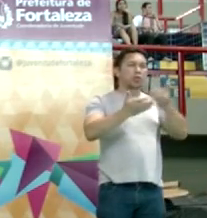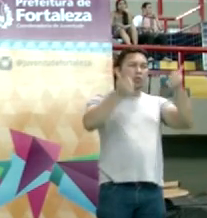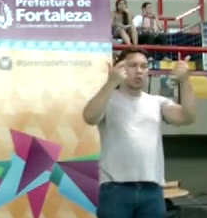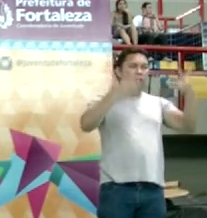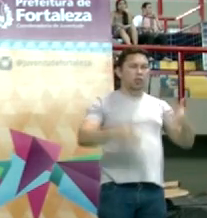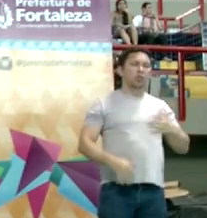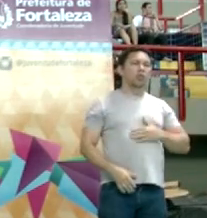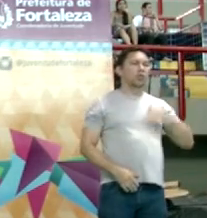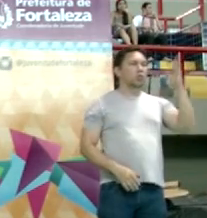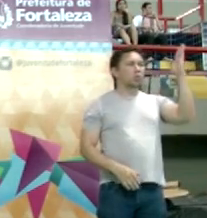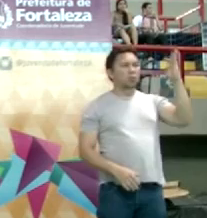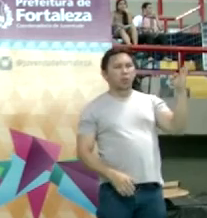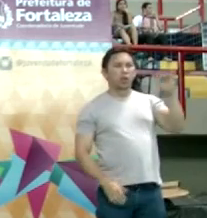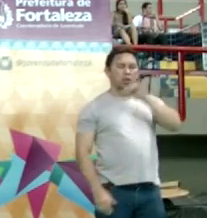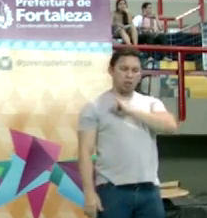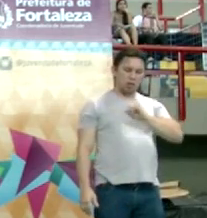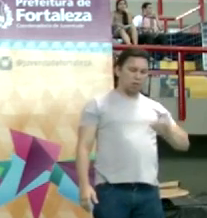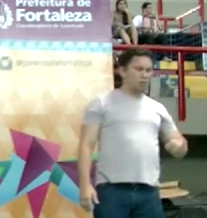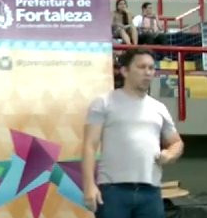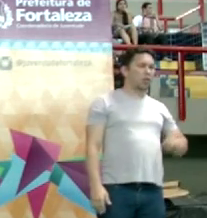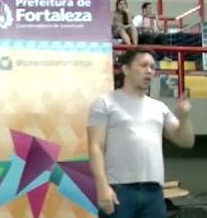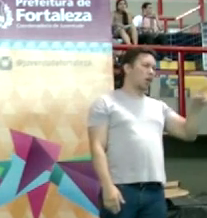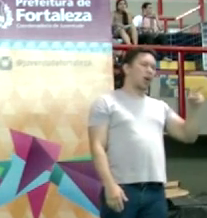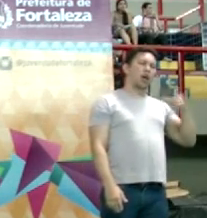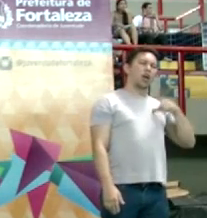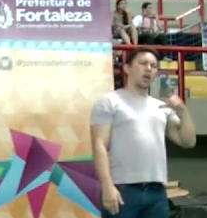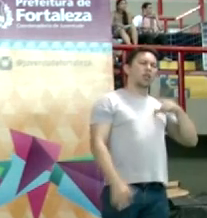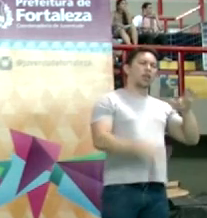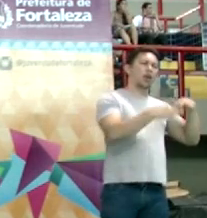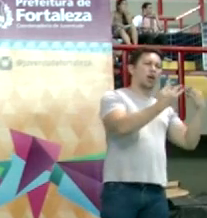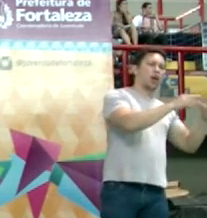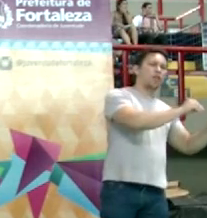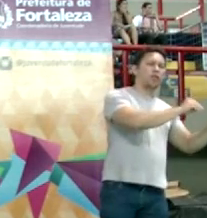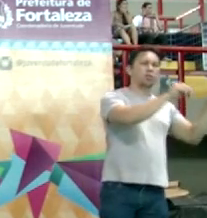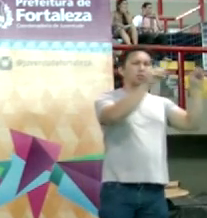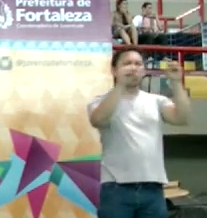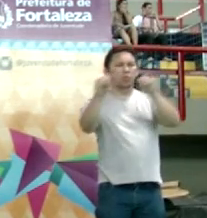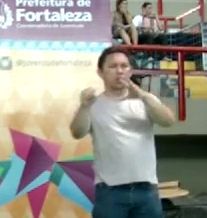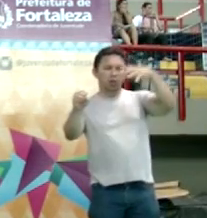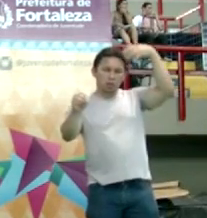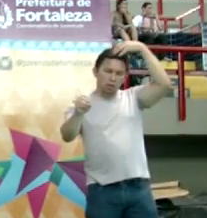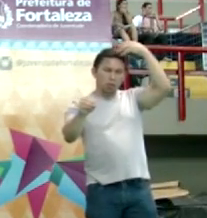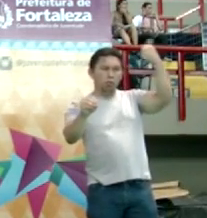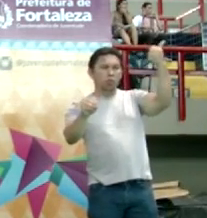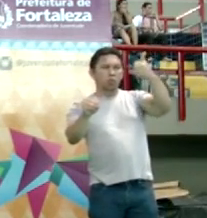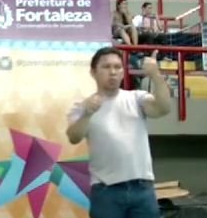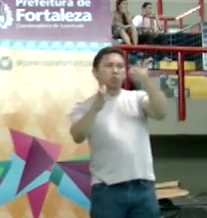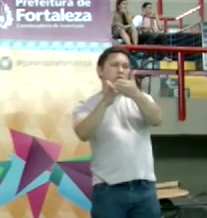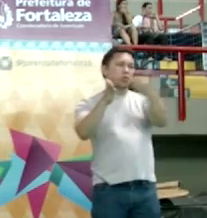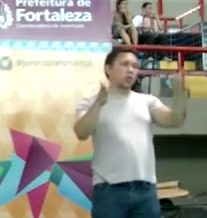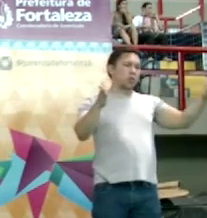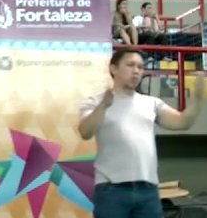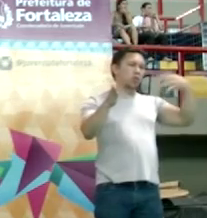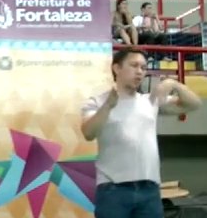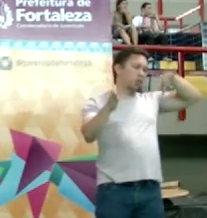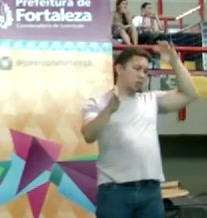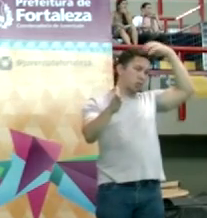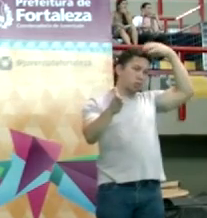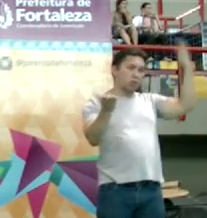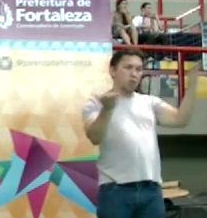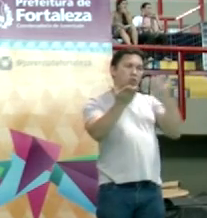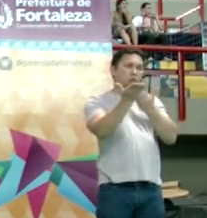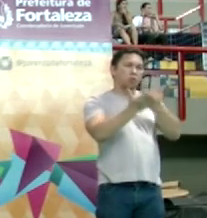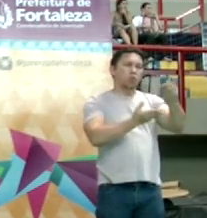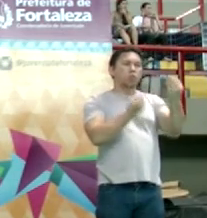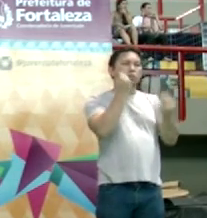sobre Brasil e Império, falando sobre a vinda da família real, o processo de independência, o primeiro reinado e o período regencial. E aí hoje a